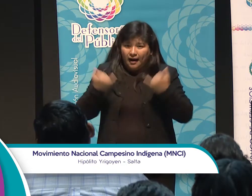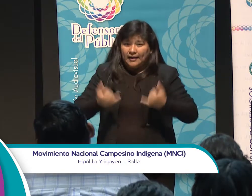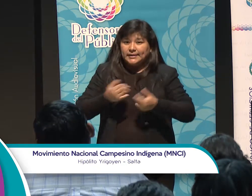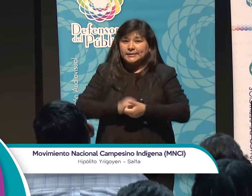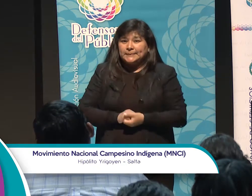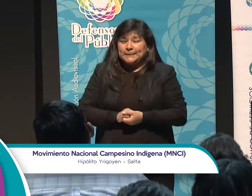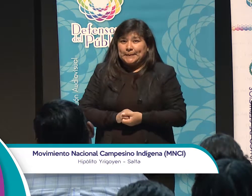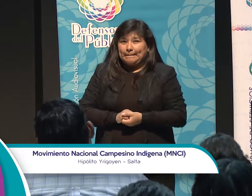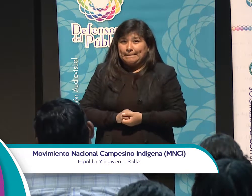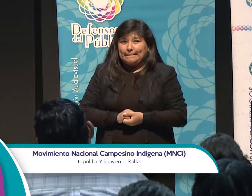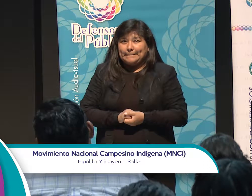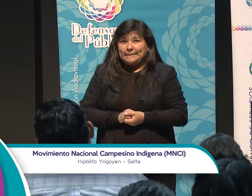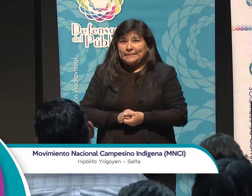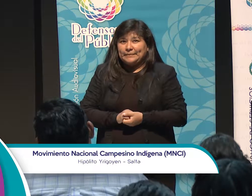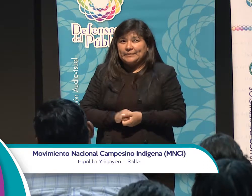decíamos que